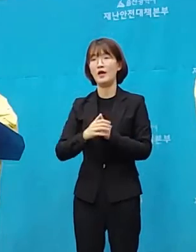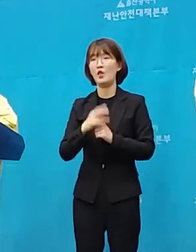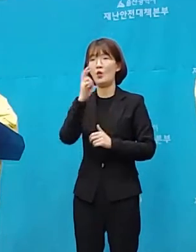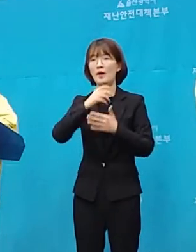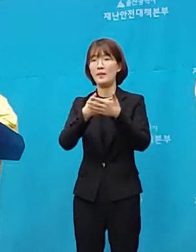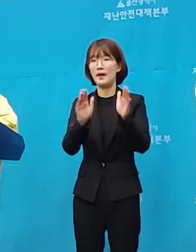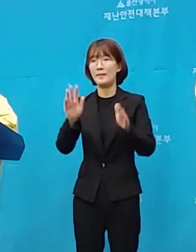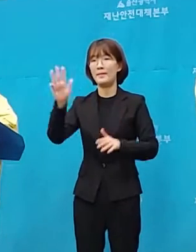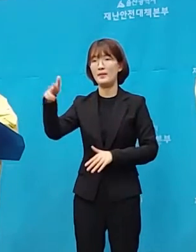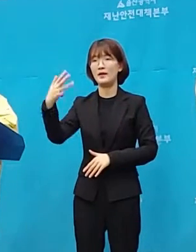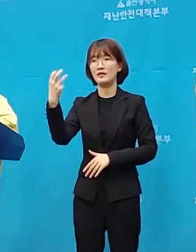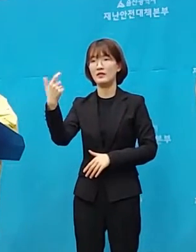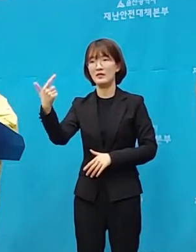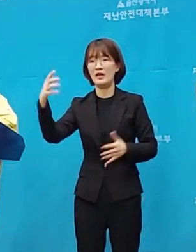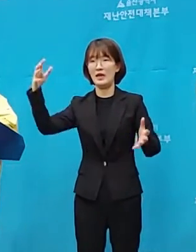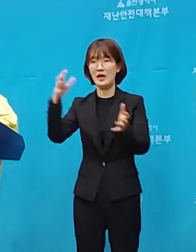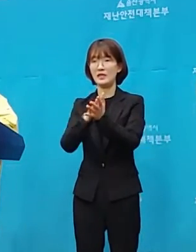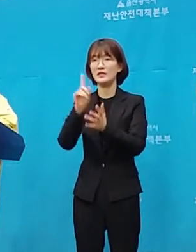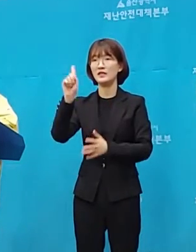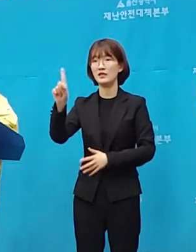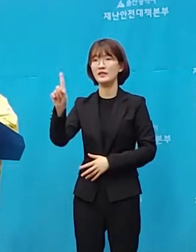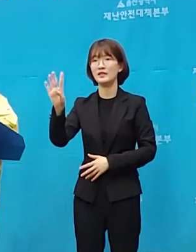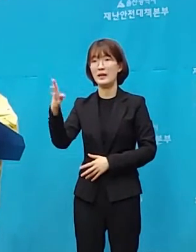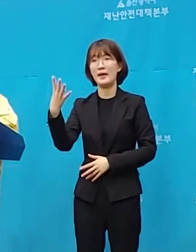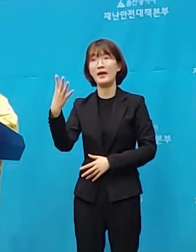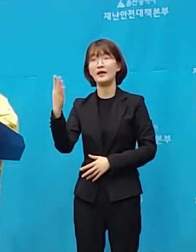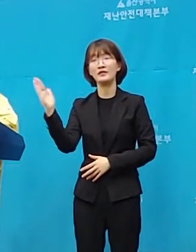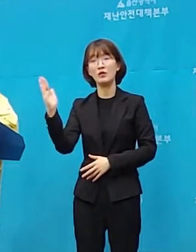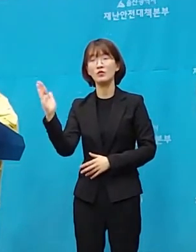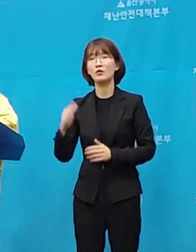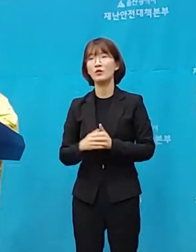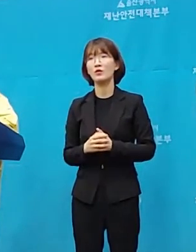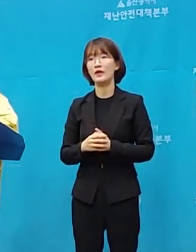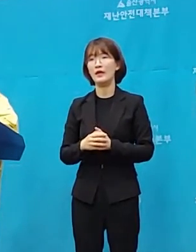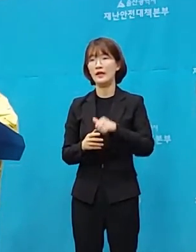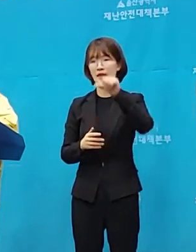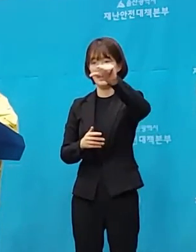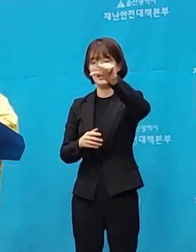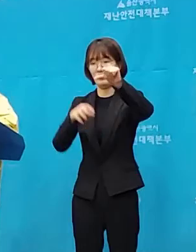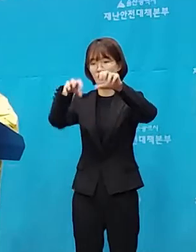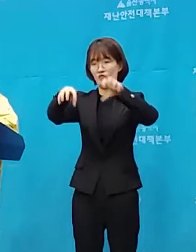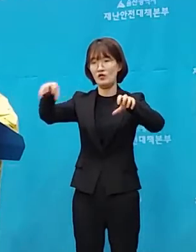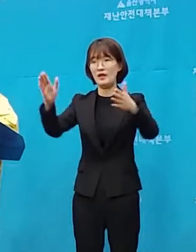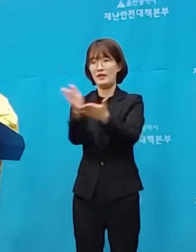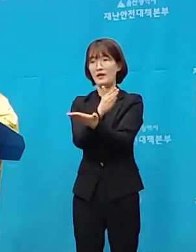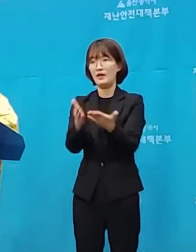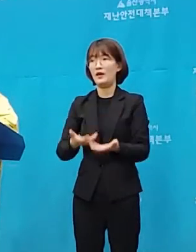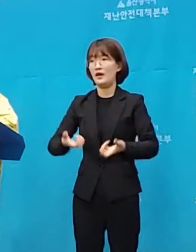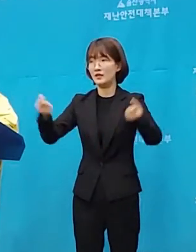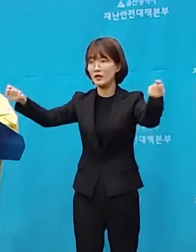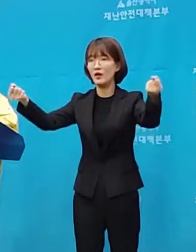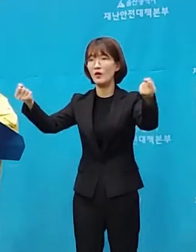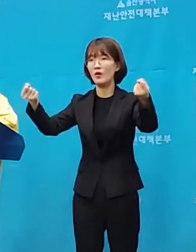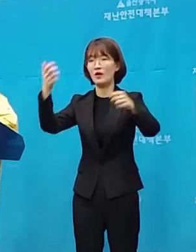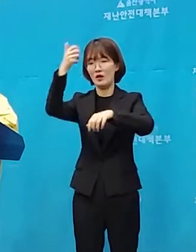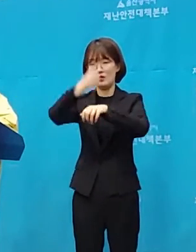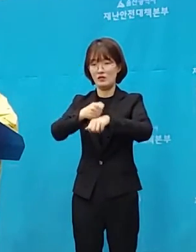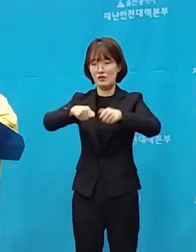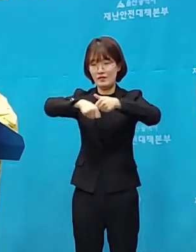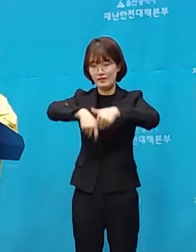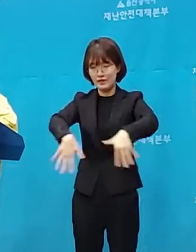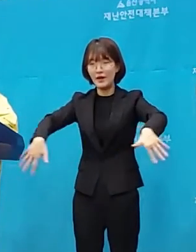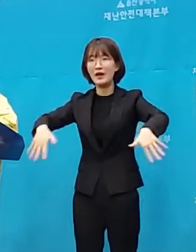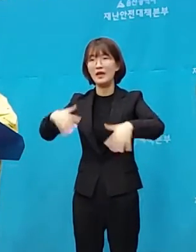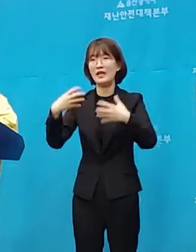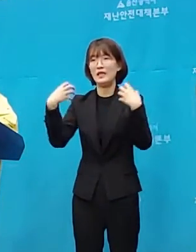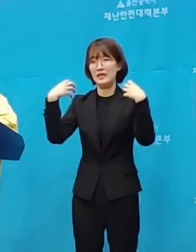노래방이 836개 총 1421개소입니다. 이걸 5개 구분에 나눠가지고 구분해서 내려가면 또 읍면동으로